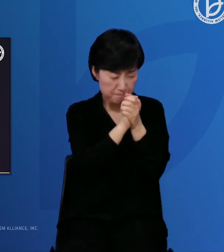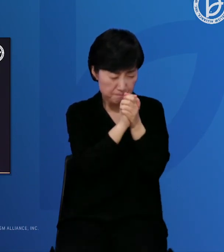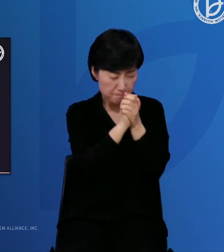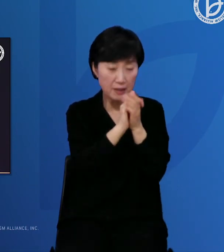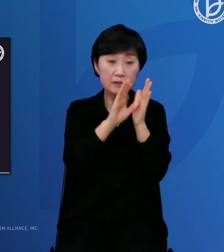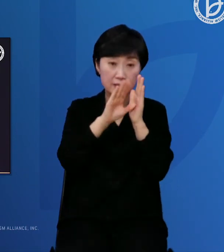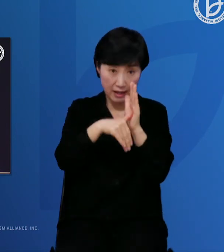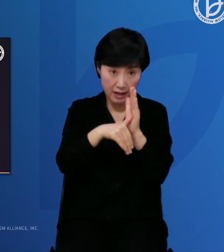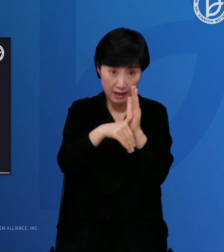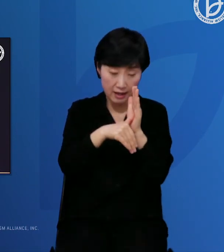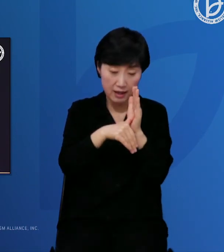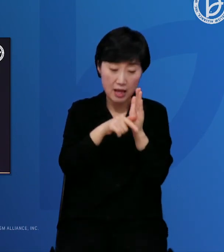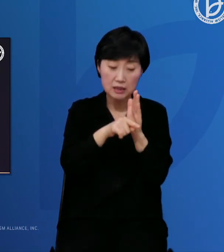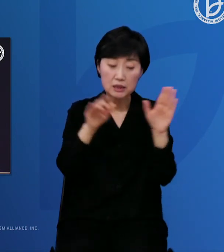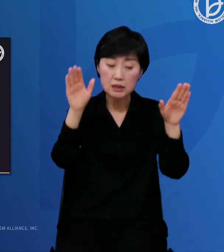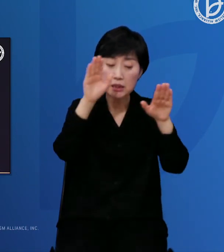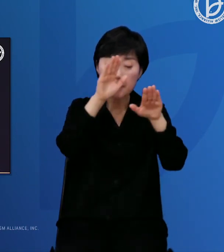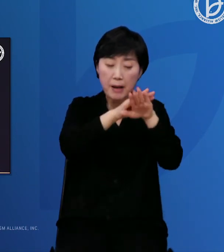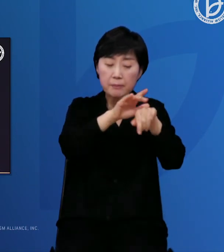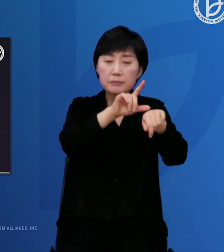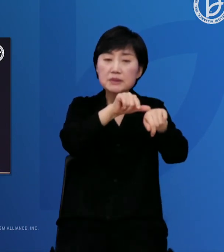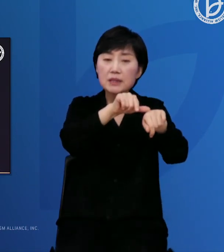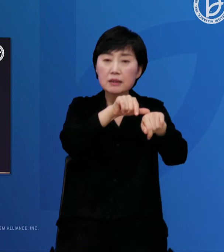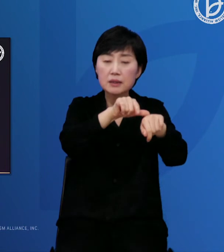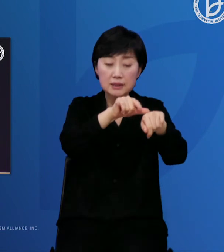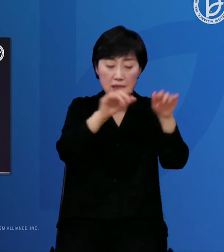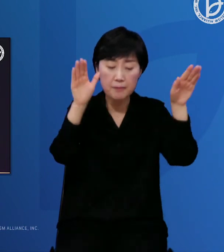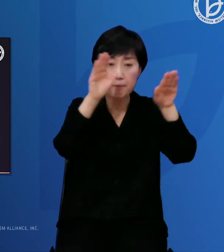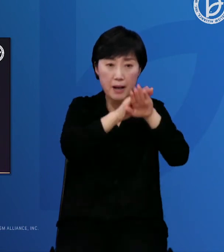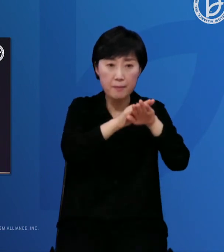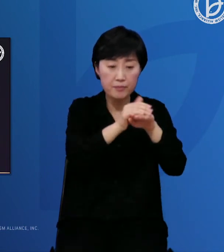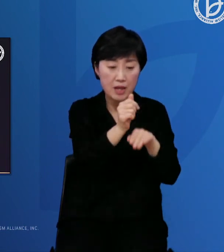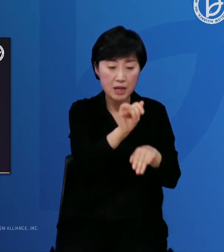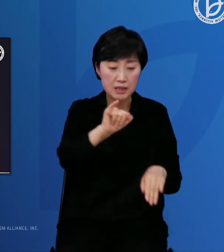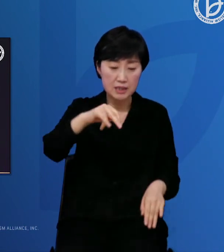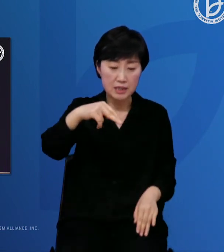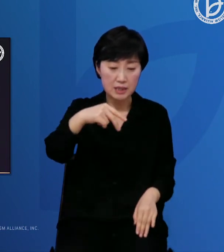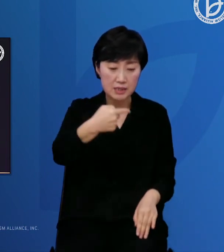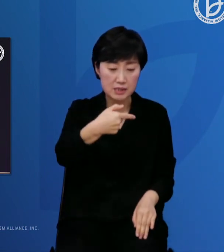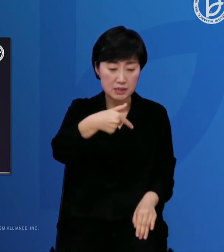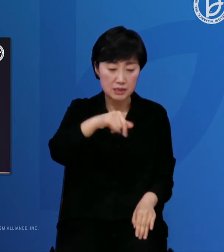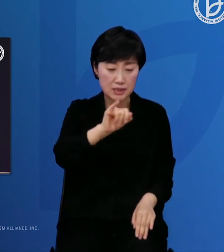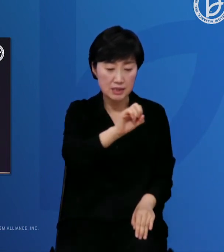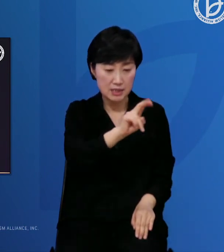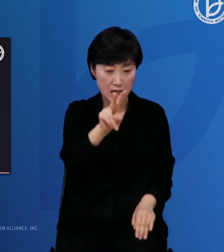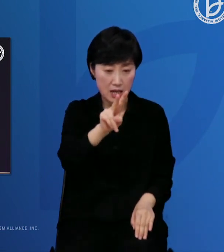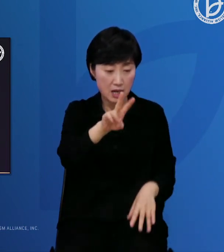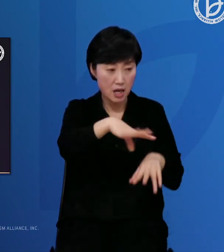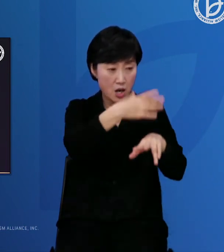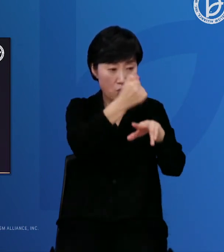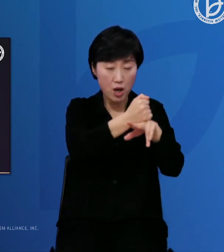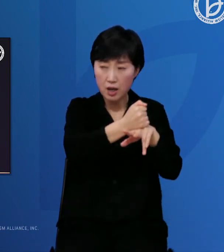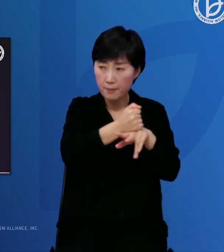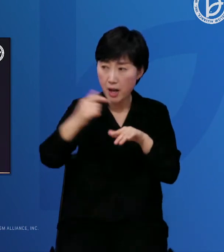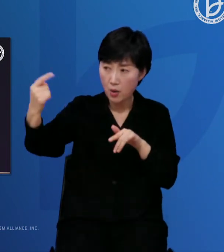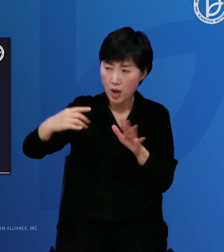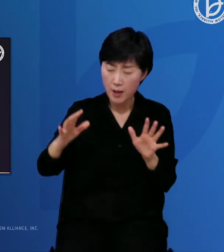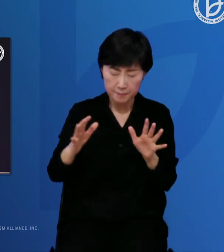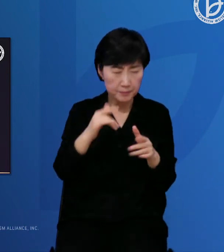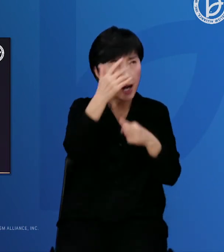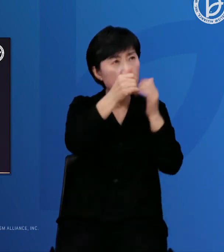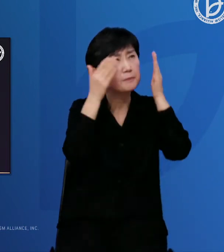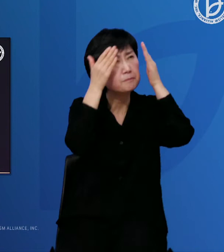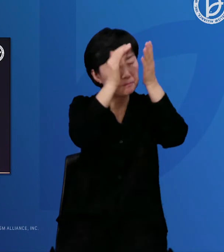very night. 이 밤이 뭡니까? What does that mean? That very night. 히스기야 왕이 기도하던 밤에 그 That 말이에요. very night when King